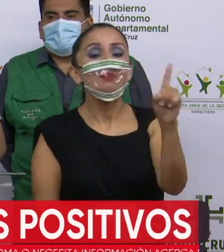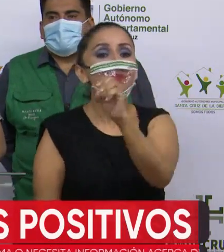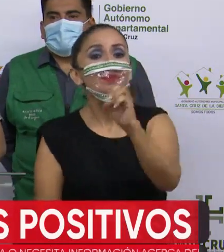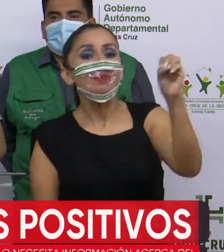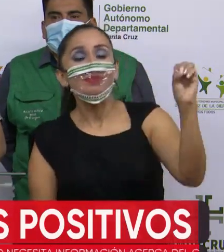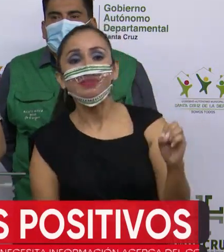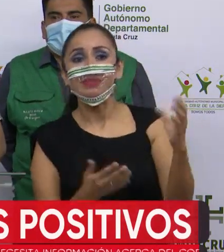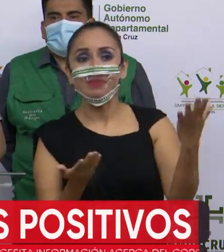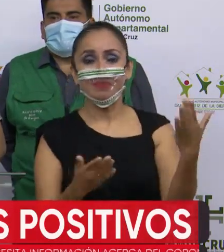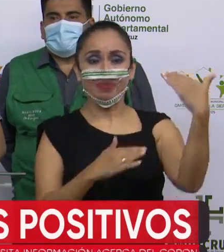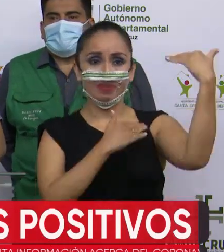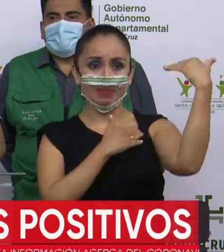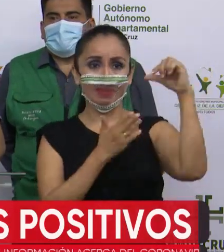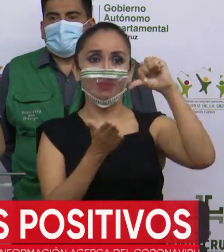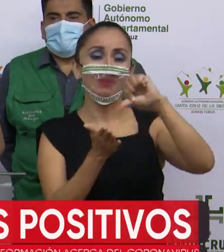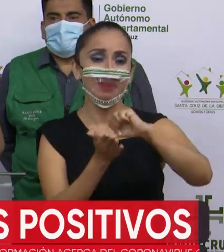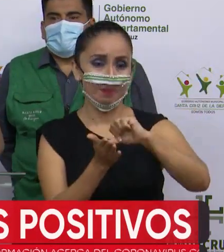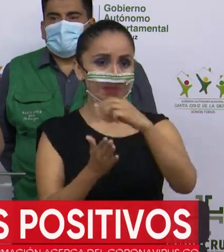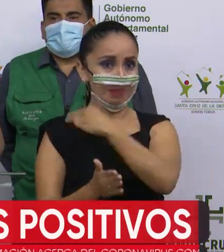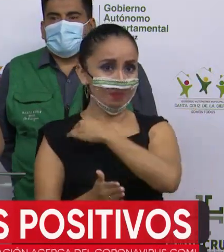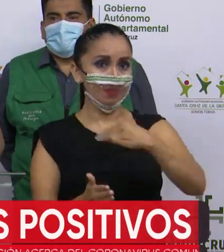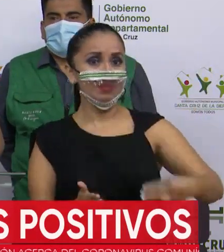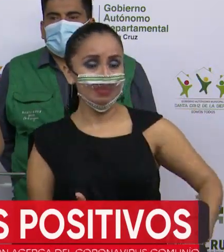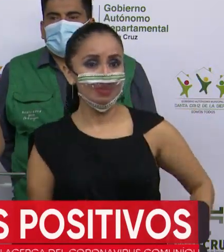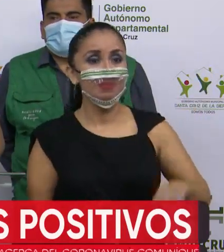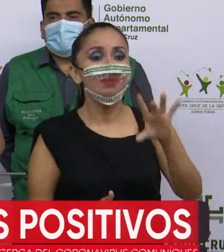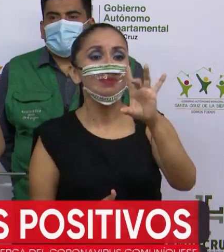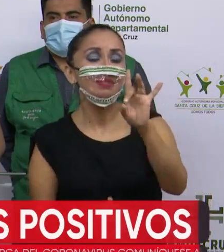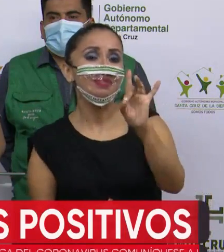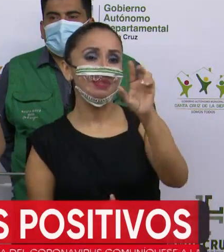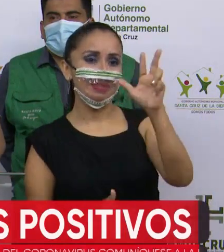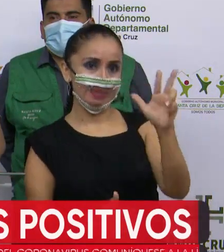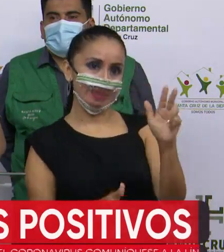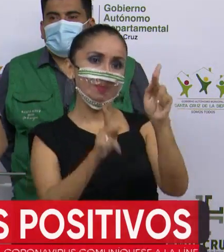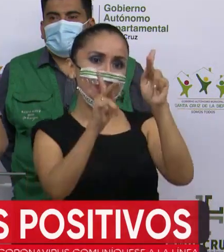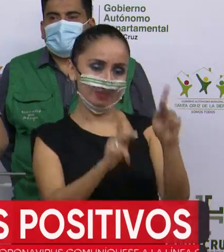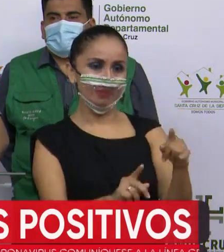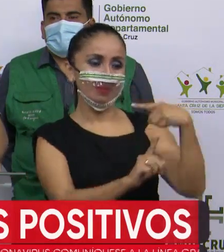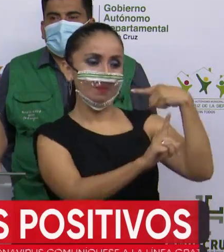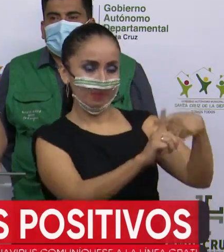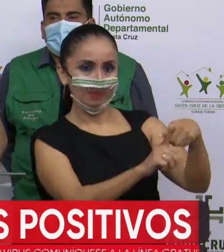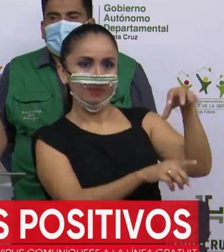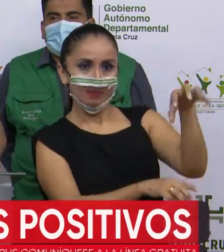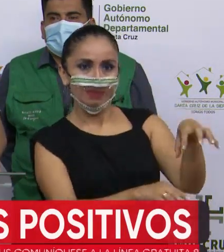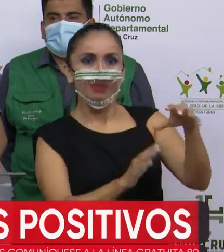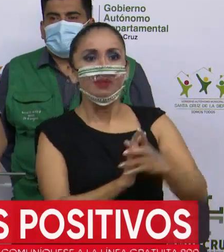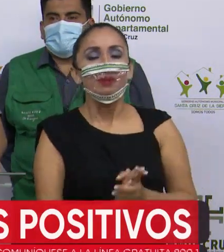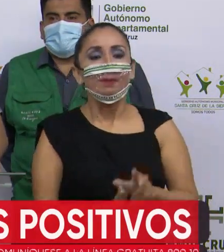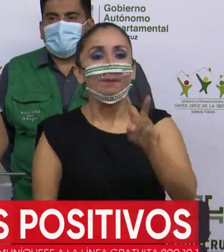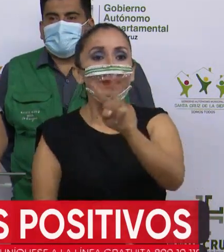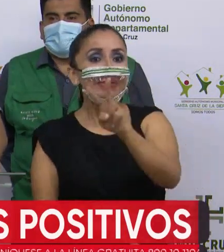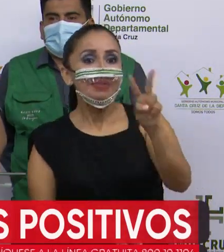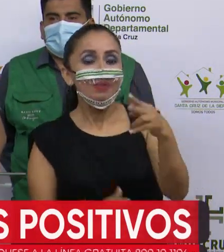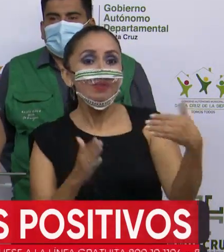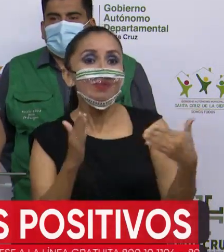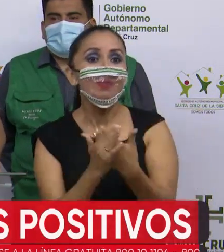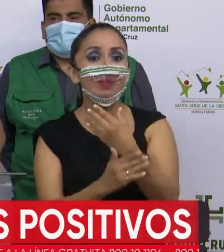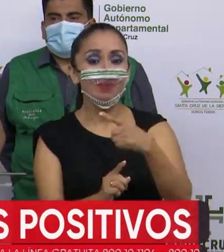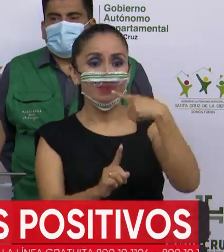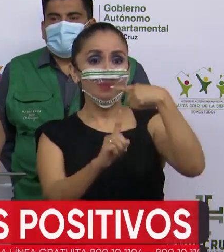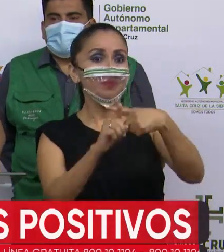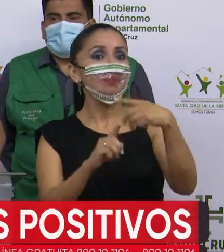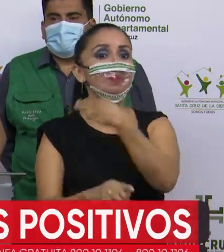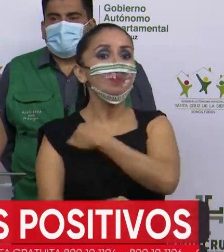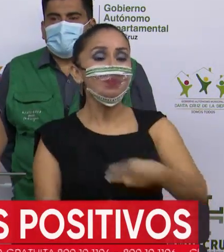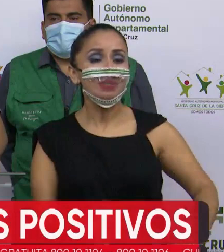71% corresponde a Santa Cruz de la Sierra, es decir, 83 casos puntualmente. 22 nuevos casos reporta